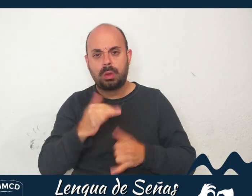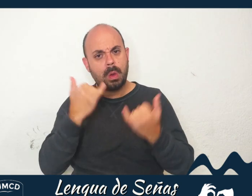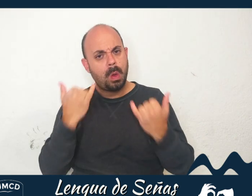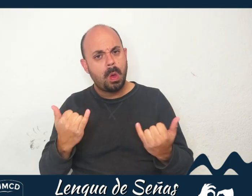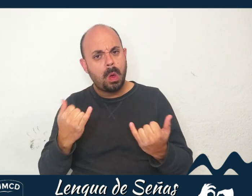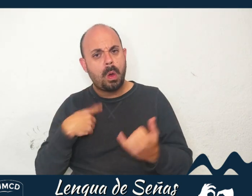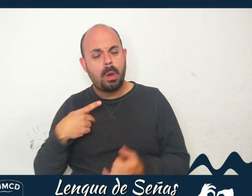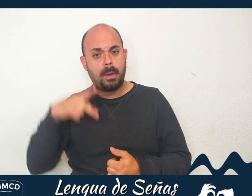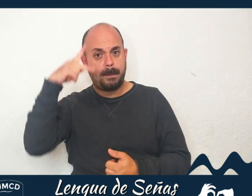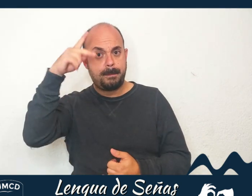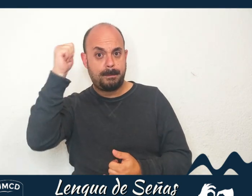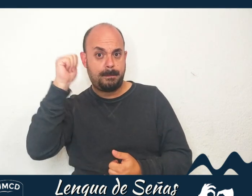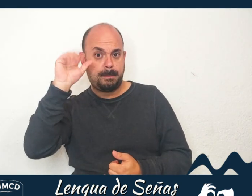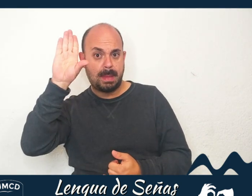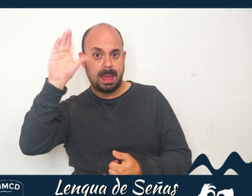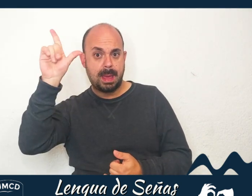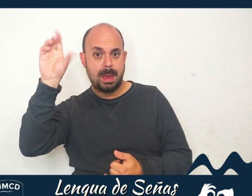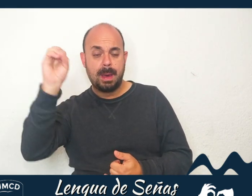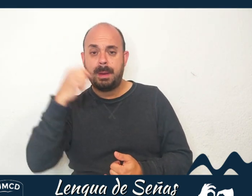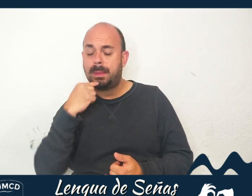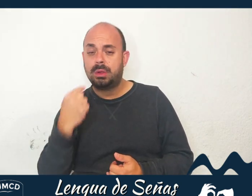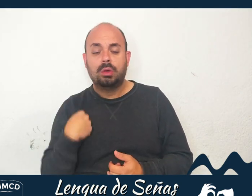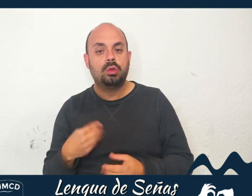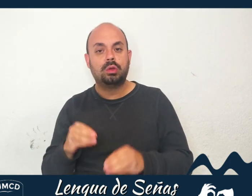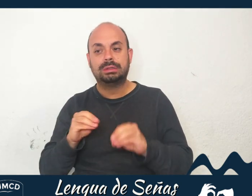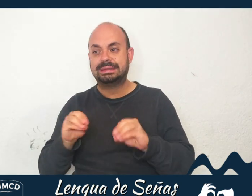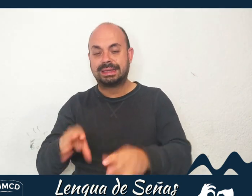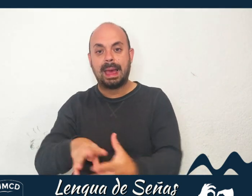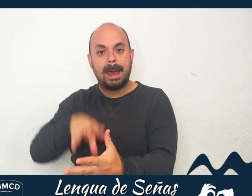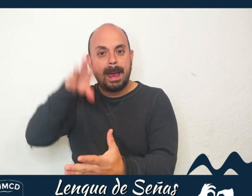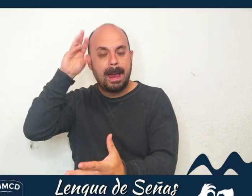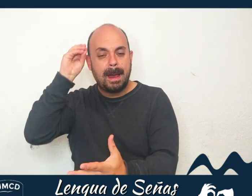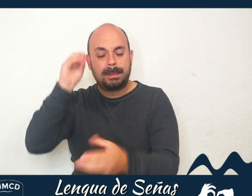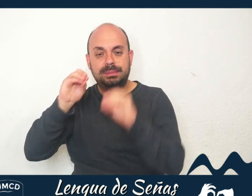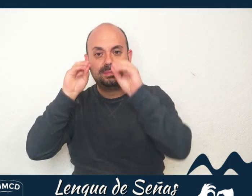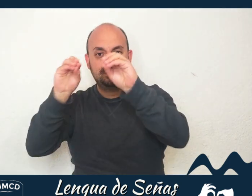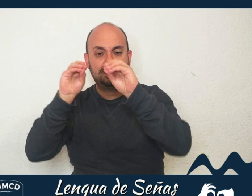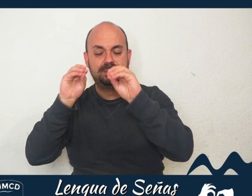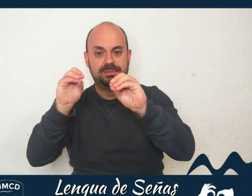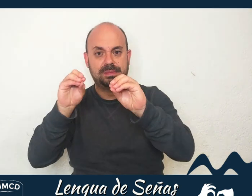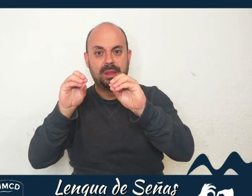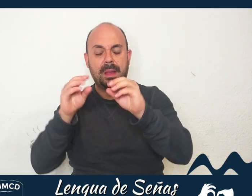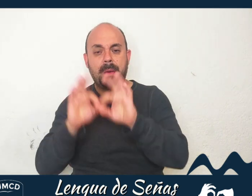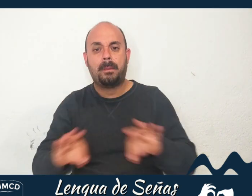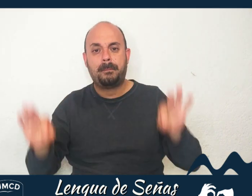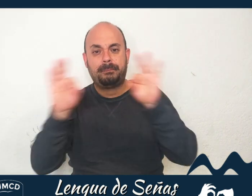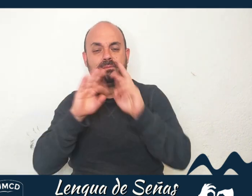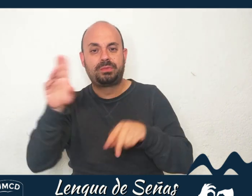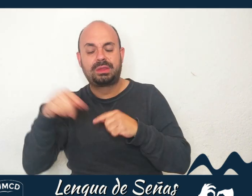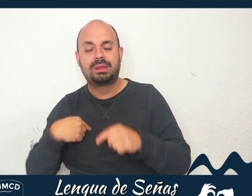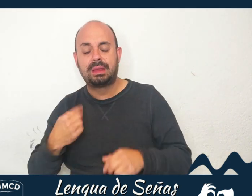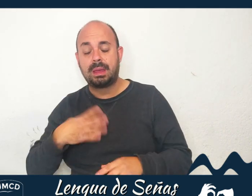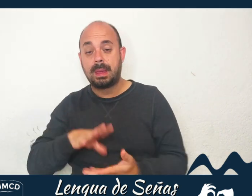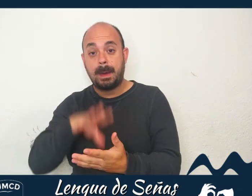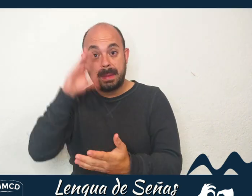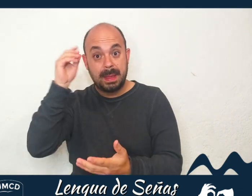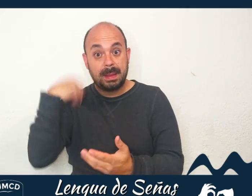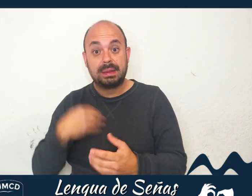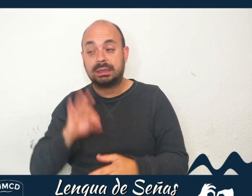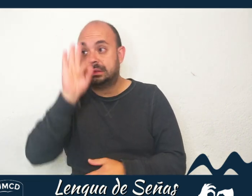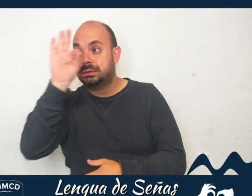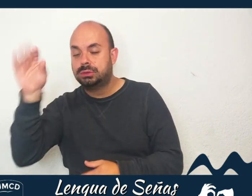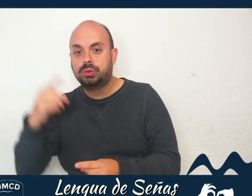Vamos a ver lo que Pablo nos expresa en 2 versículos nada más en cuanto a ello y cómo nosotros